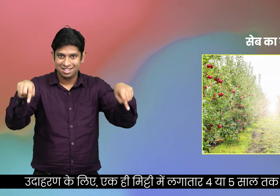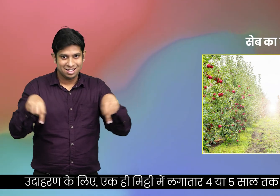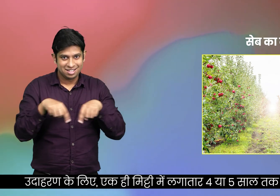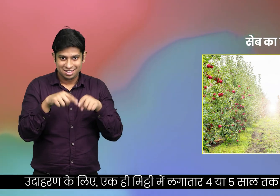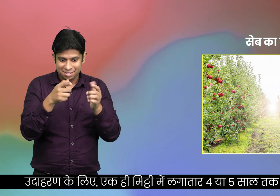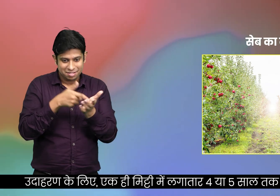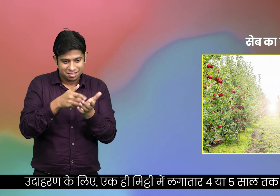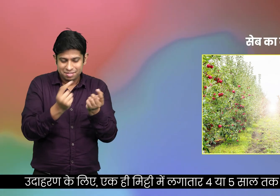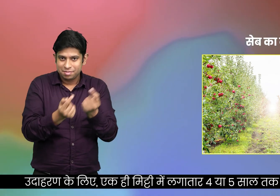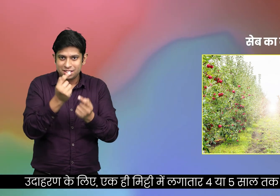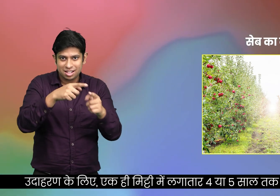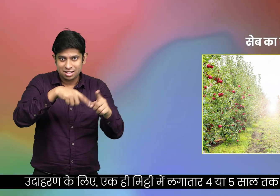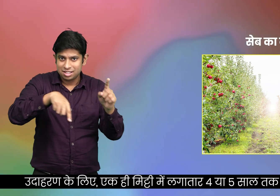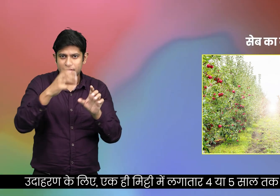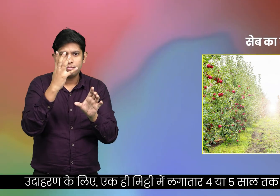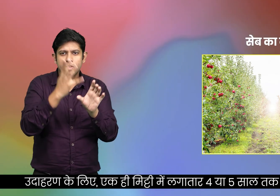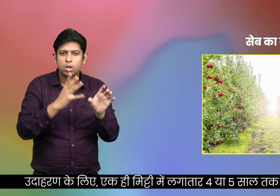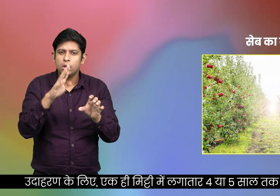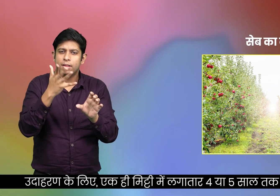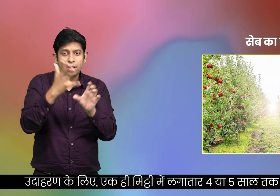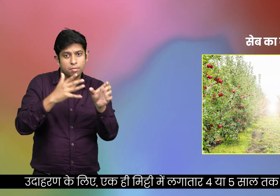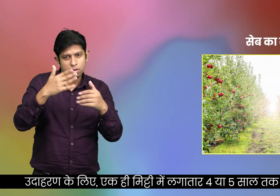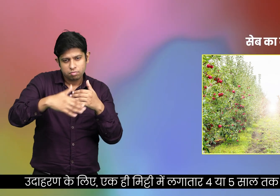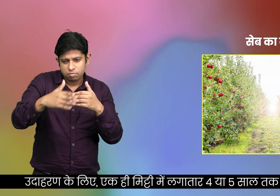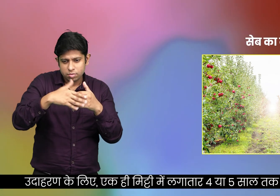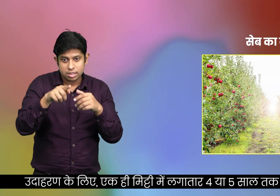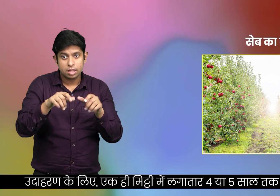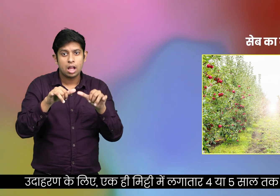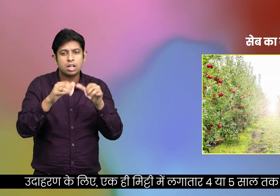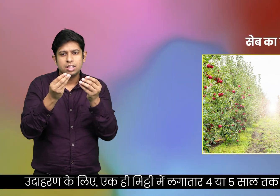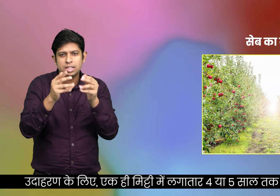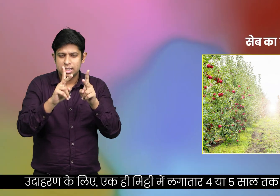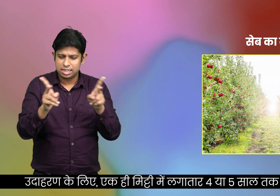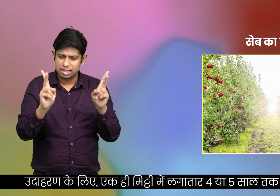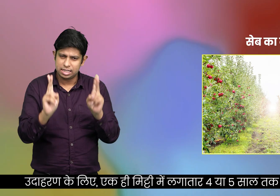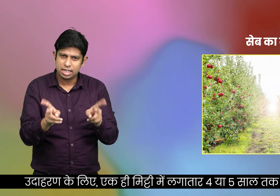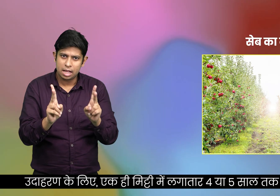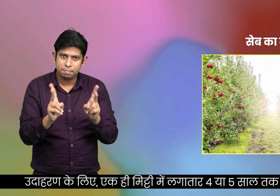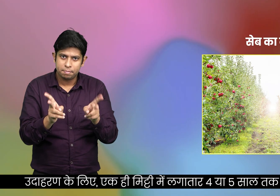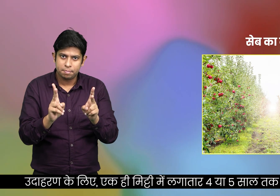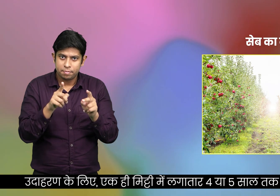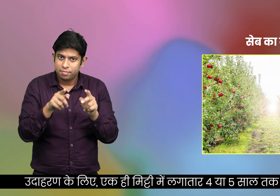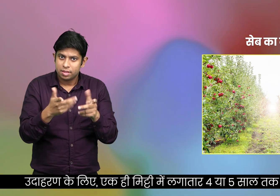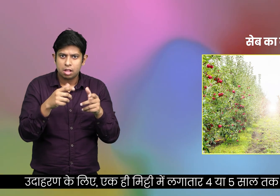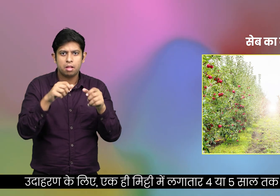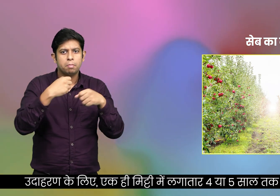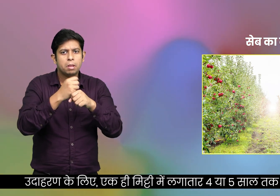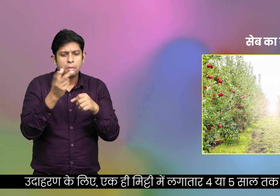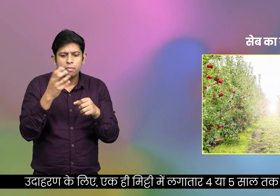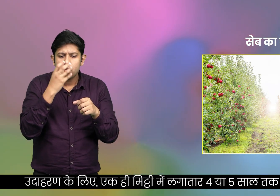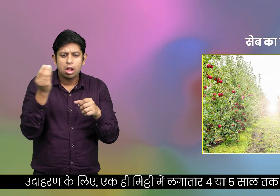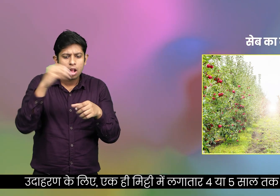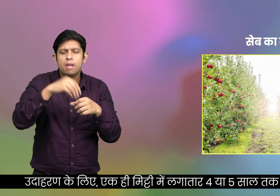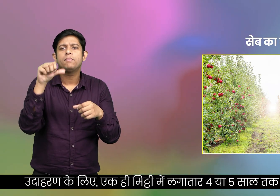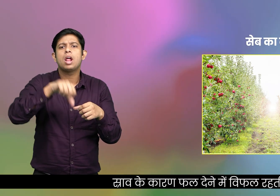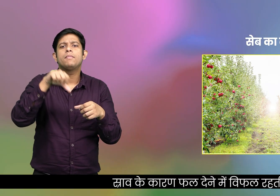लिए एक ही मिट्टी में लगातार 5 या 6 साल तक एक सेब की फसल जड़ स्त्रव